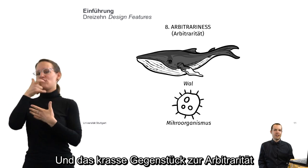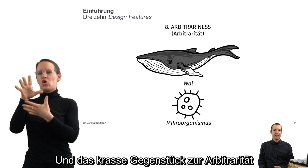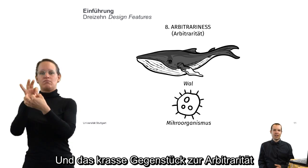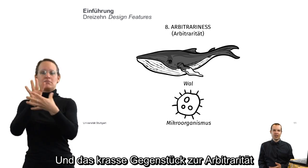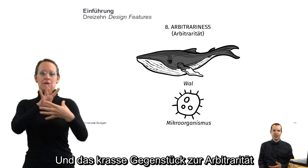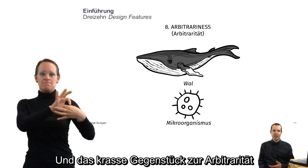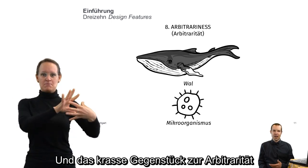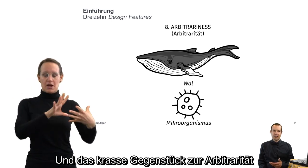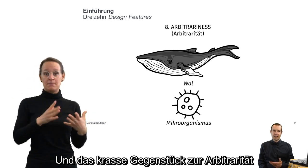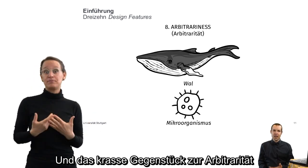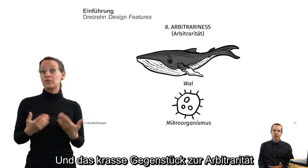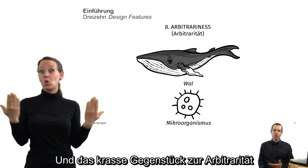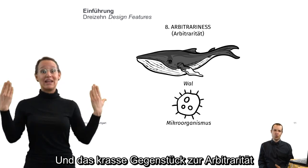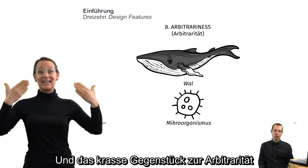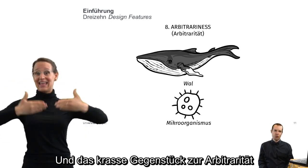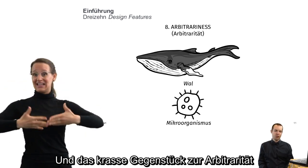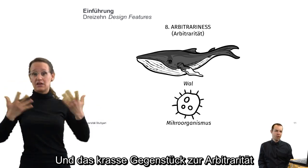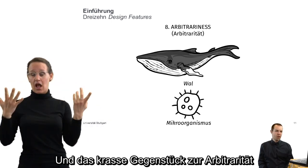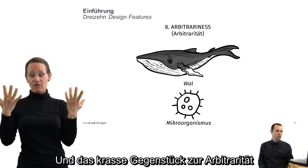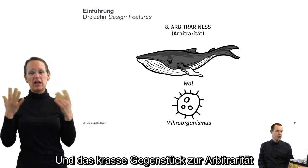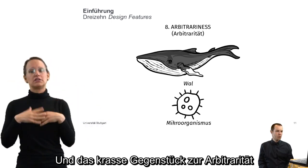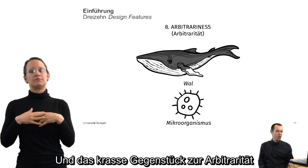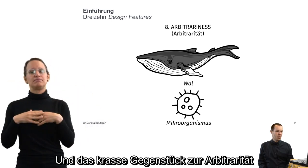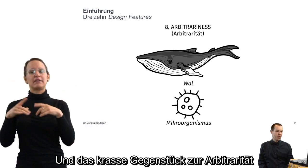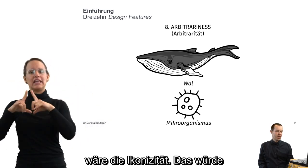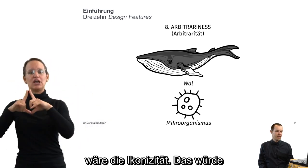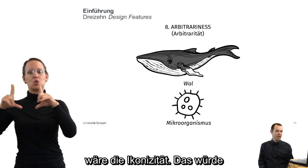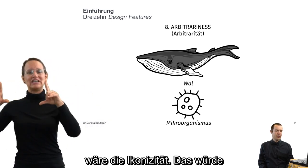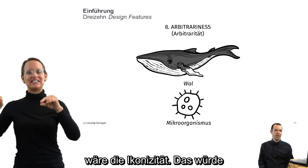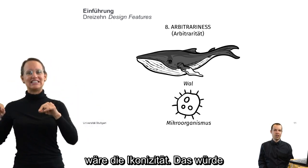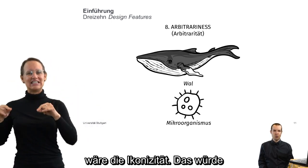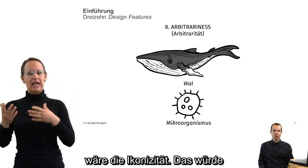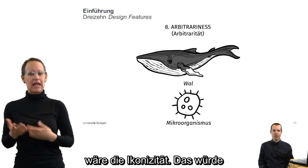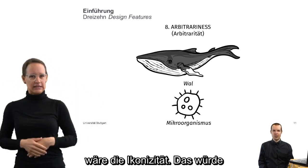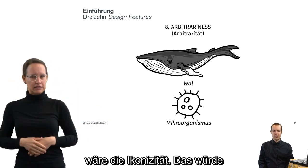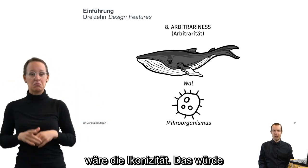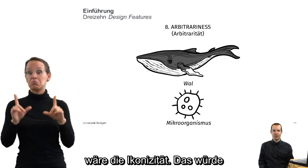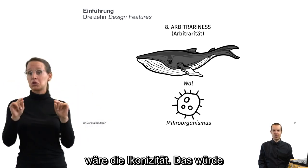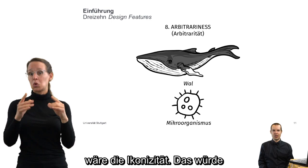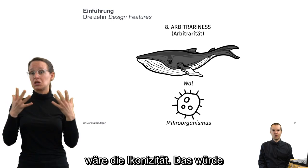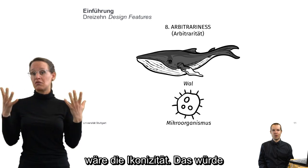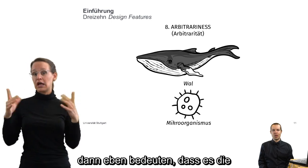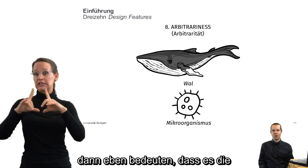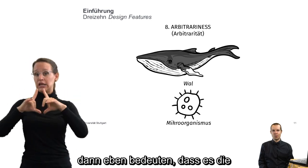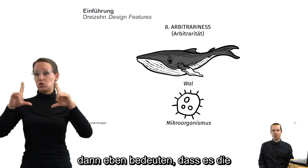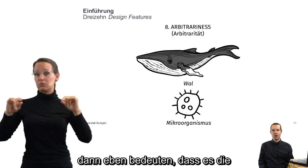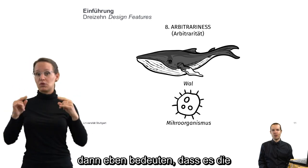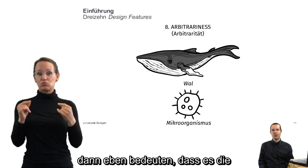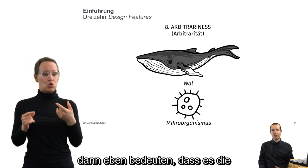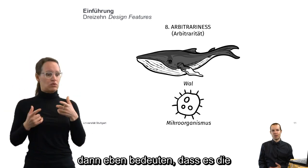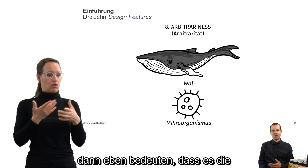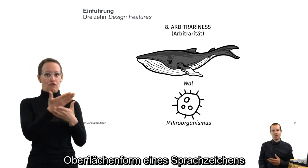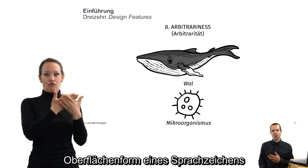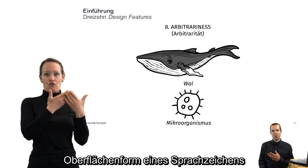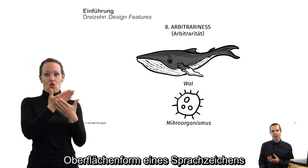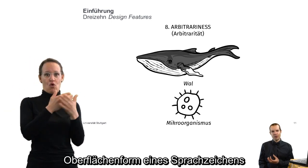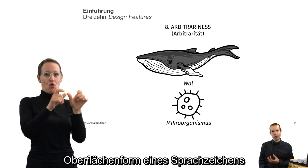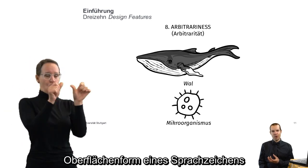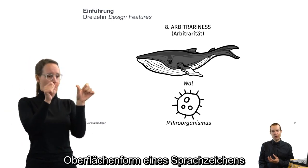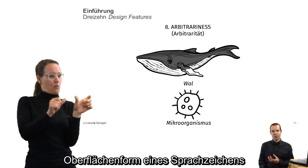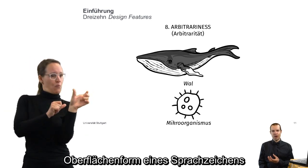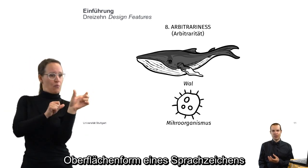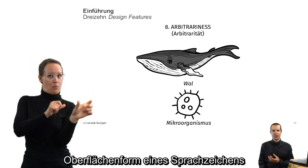Und das krasse Gegenstück zur Arbitrarität wäre die Ikonizität. Das würde dann eben bedeuten, dass es die